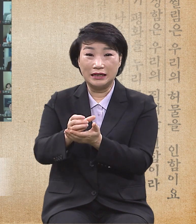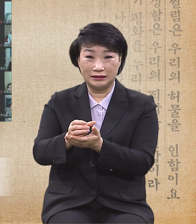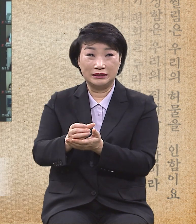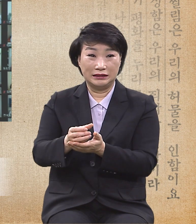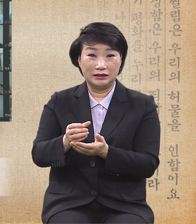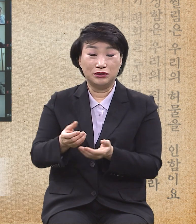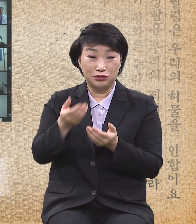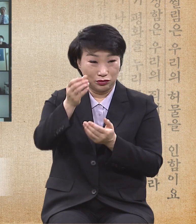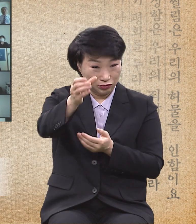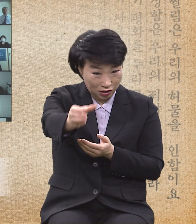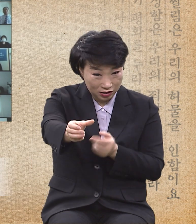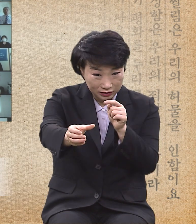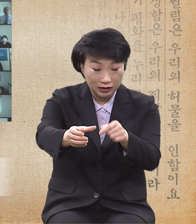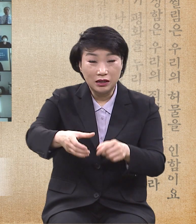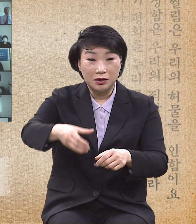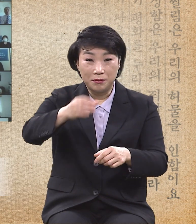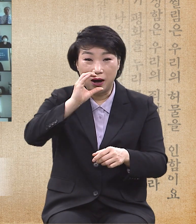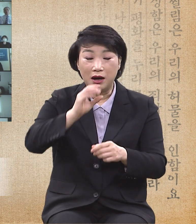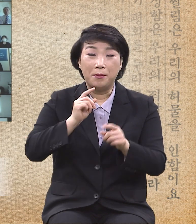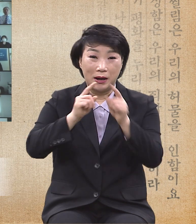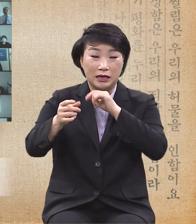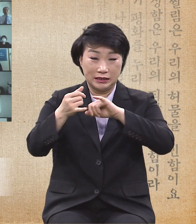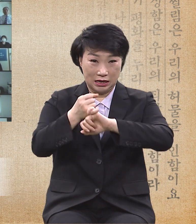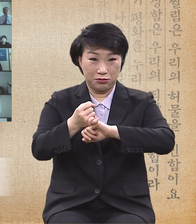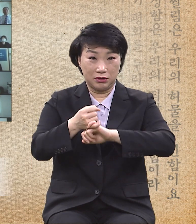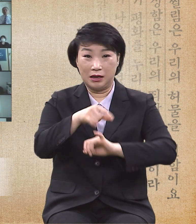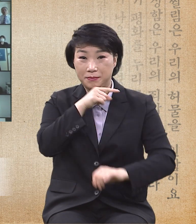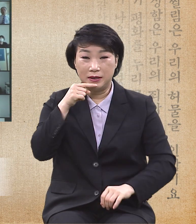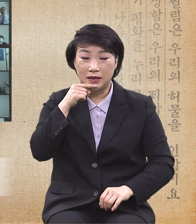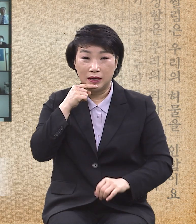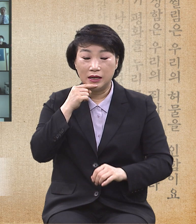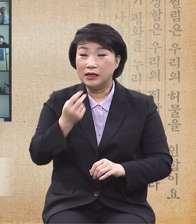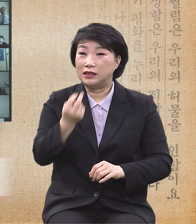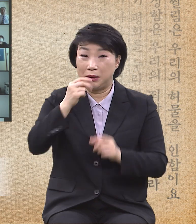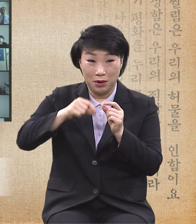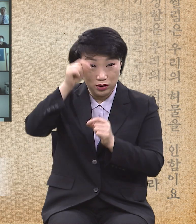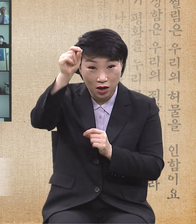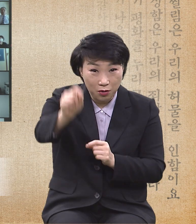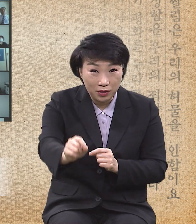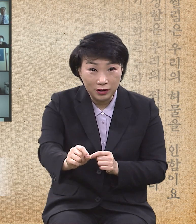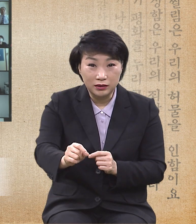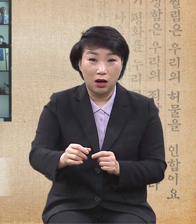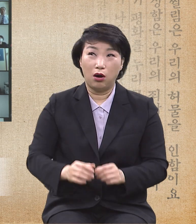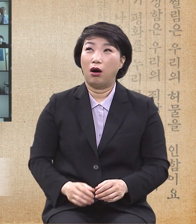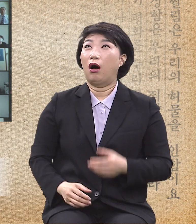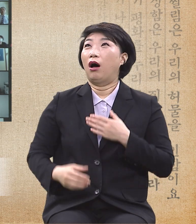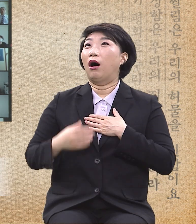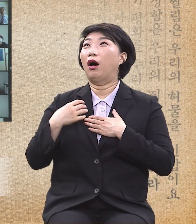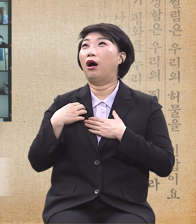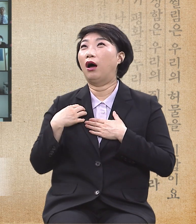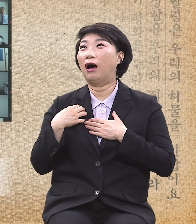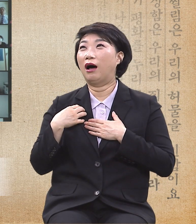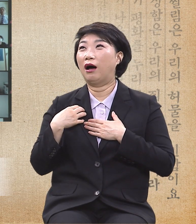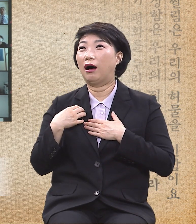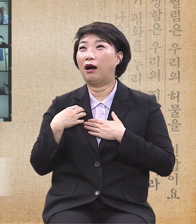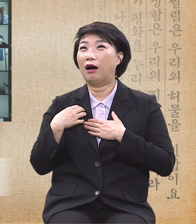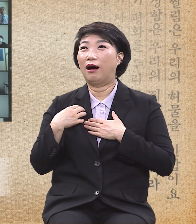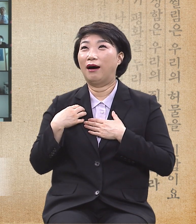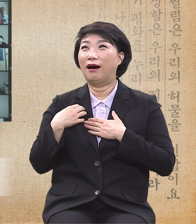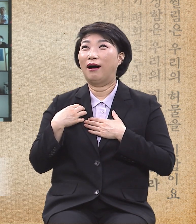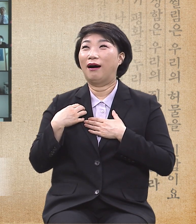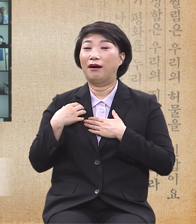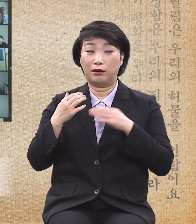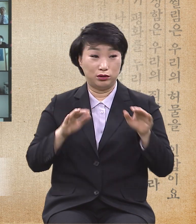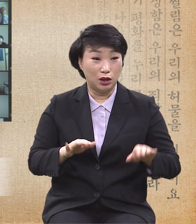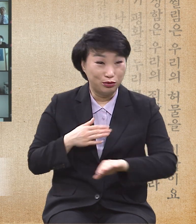나누면서 받아 마셔. 언약의 피, 영원한 생명이요. 감당이 안 돼.